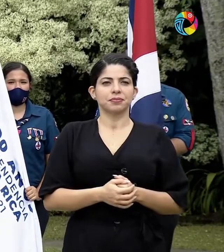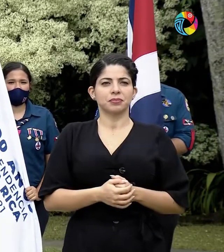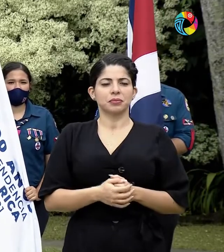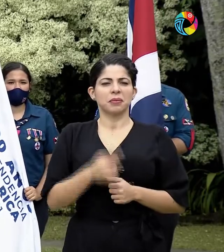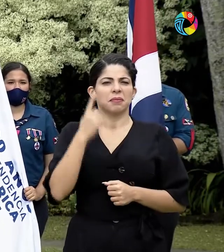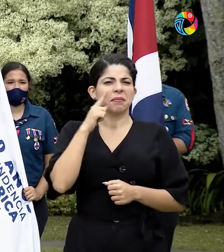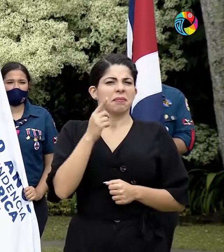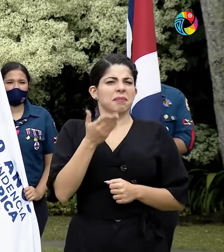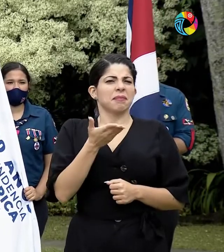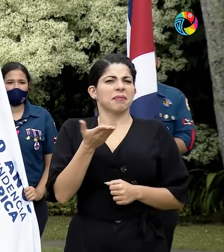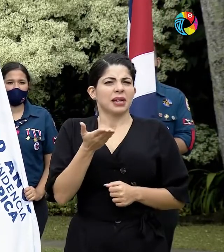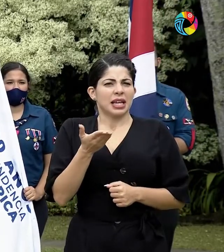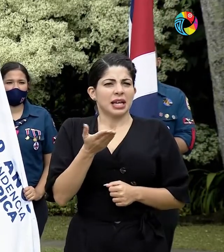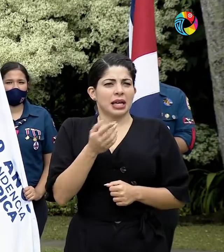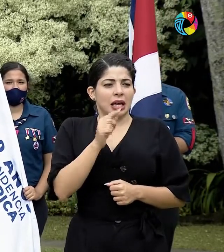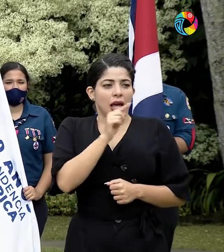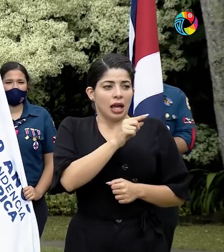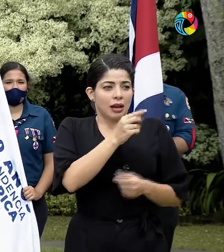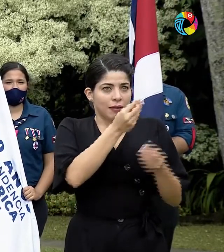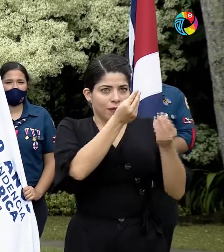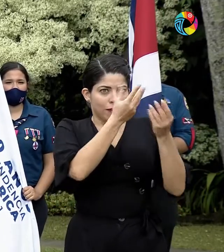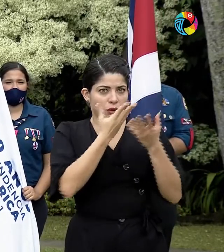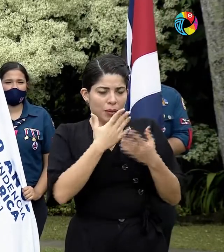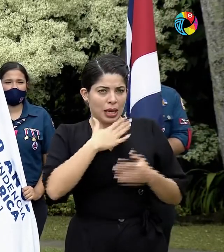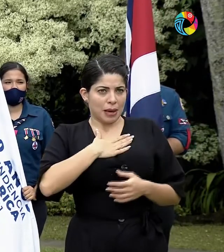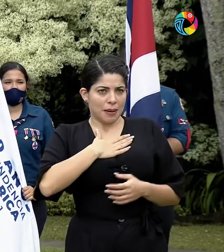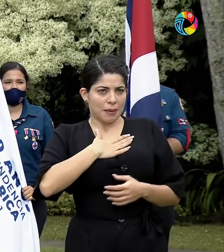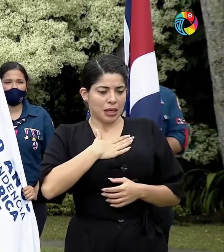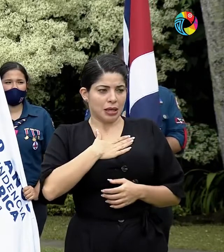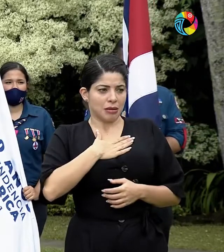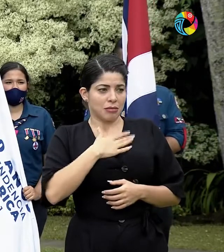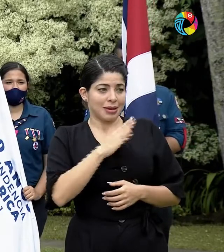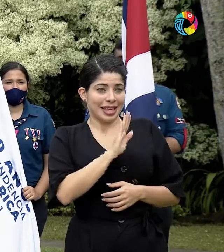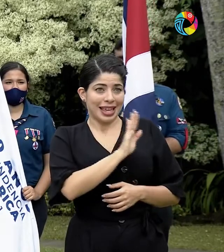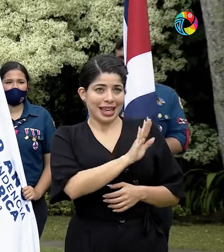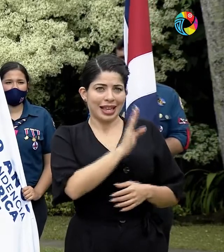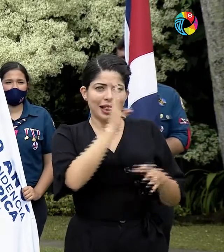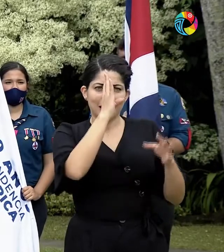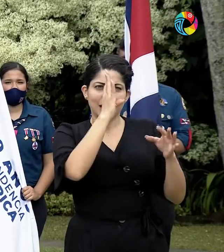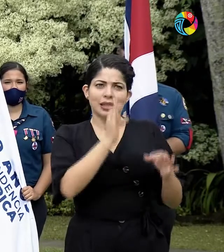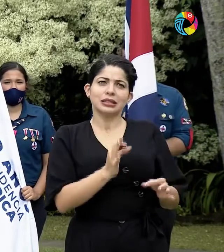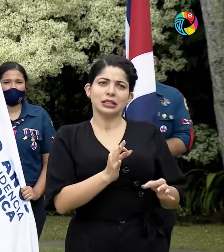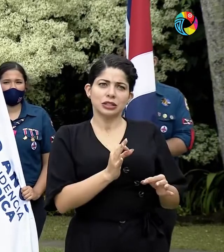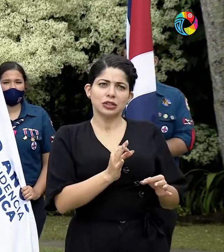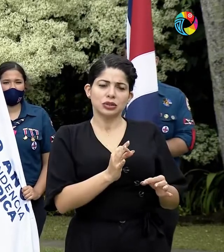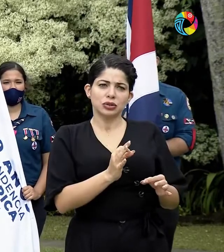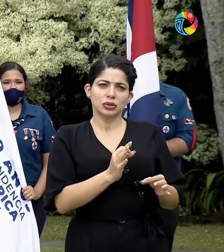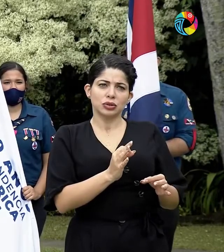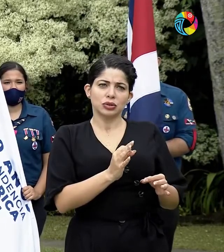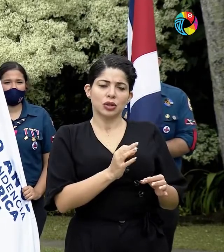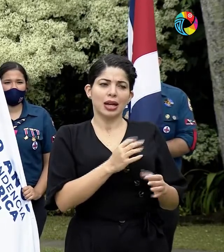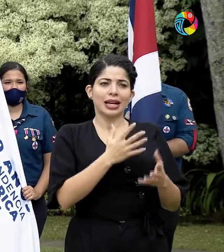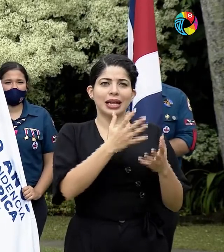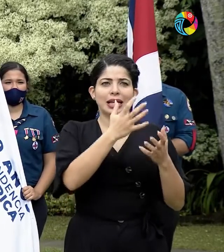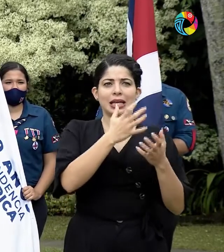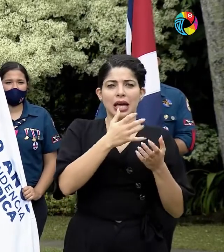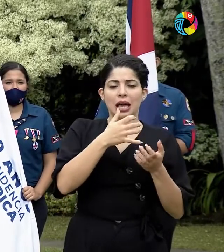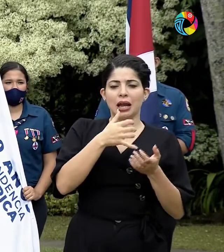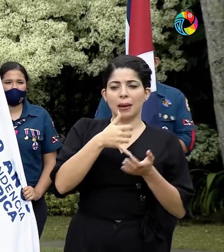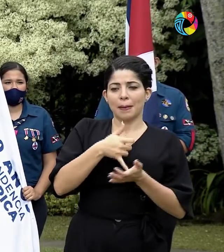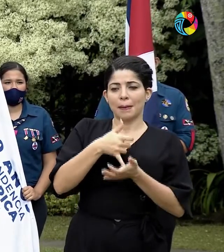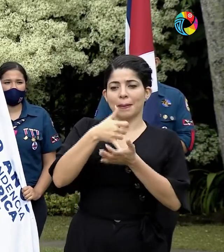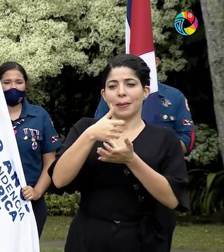para informarme que había tomado la decisión de otorgar la condecoración